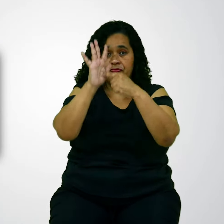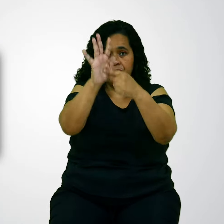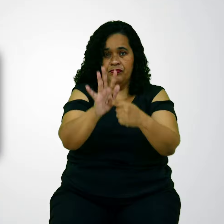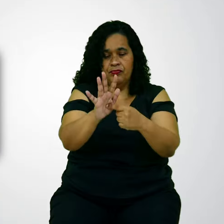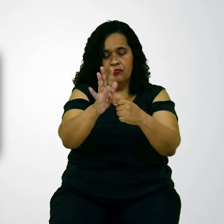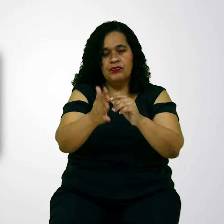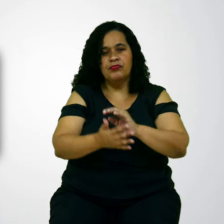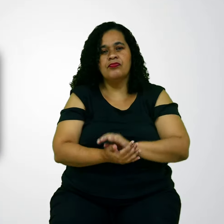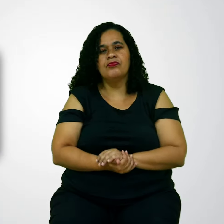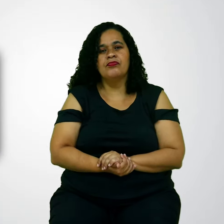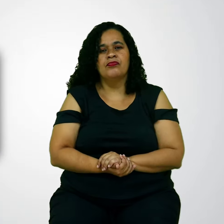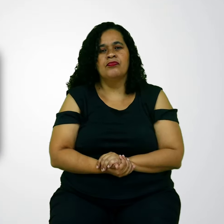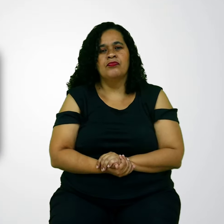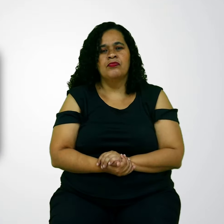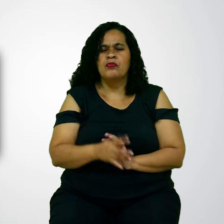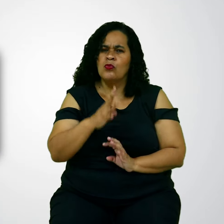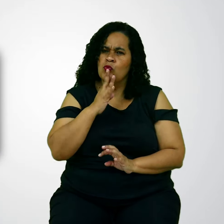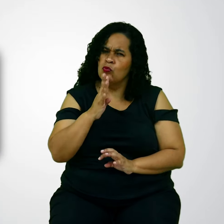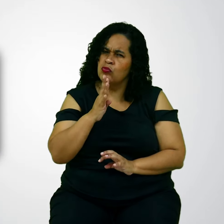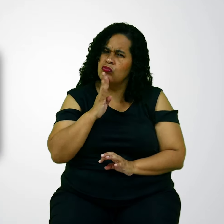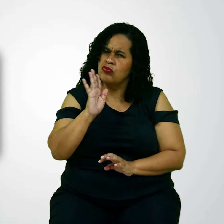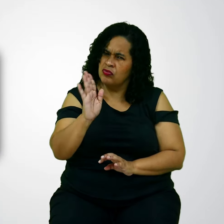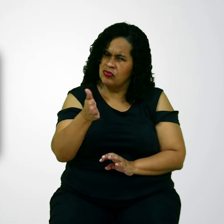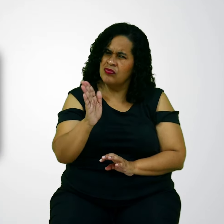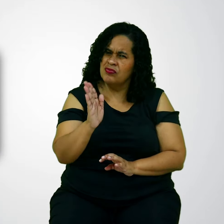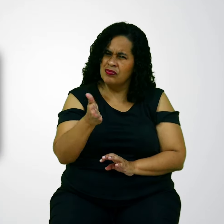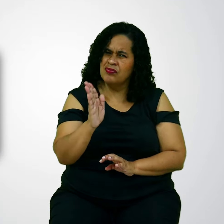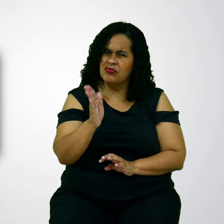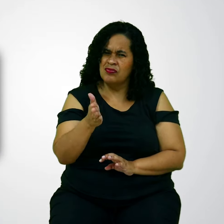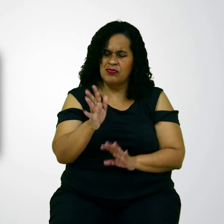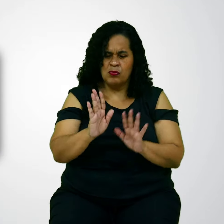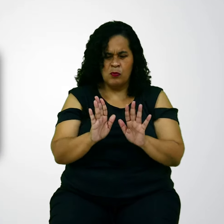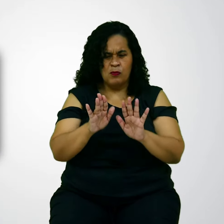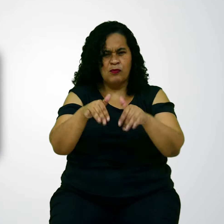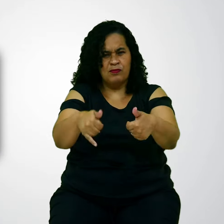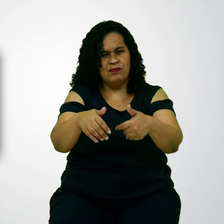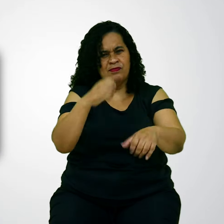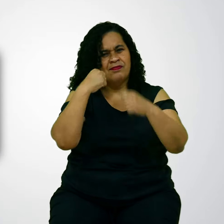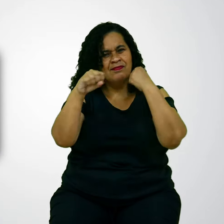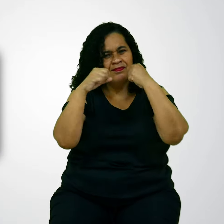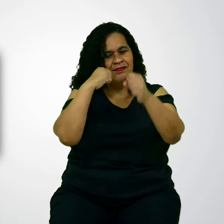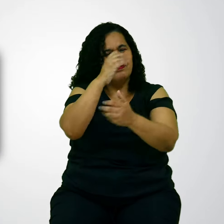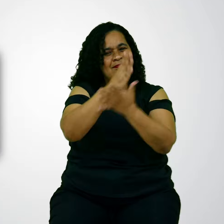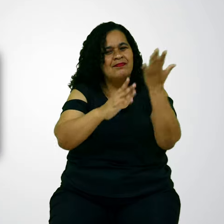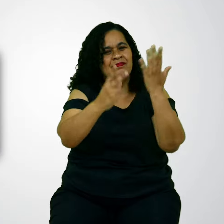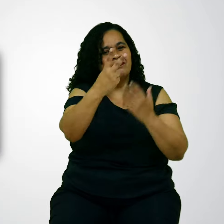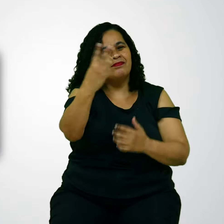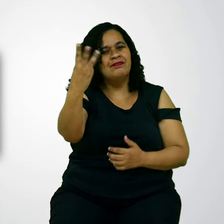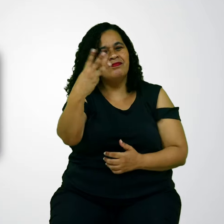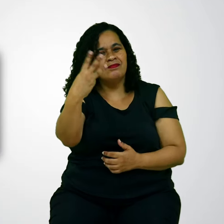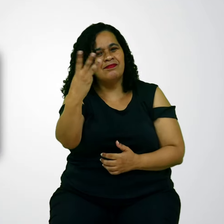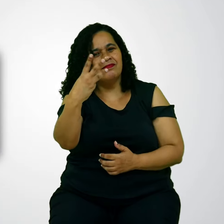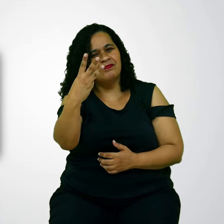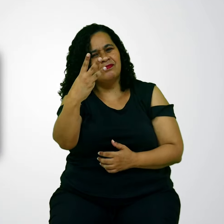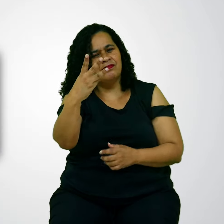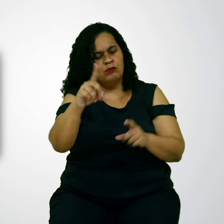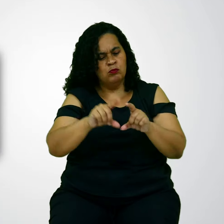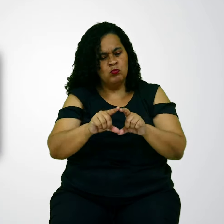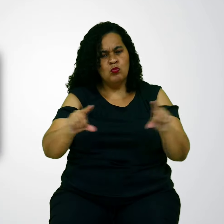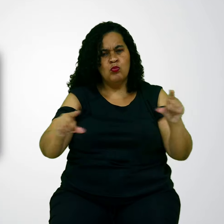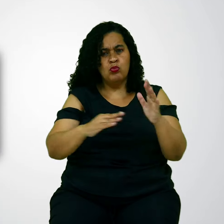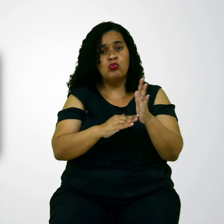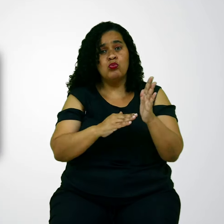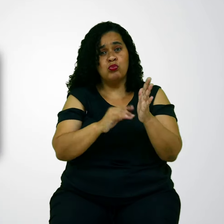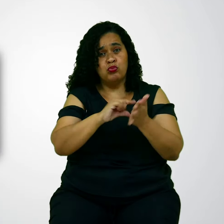texto bastante conhecido, é o finalzinho do Salmo de número 23, finalzinho do Salmo 23. Ele vai dizer assim,